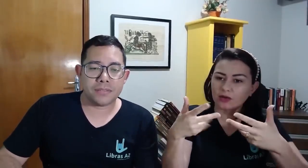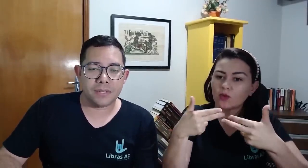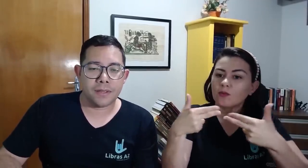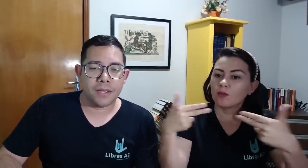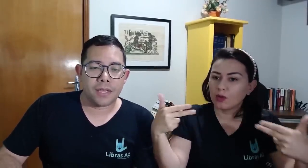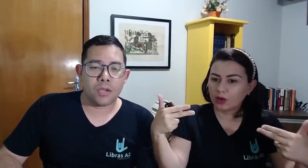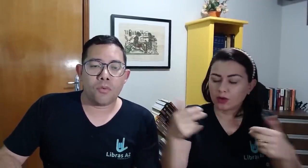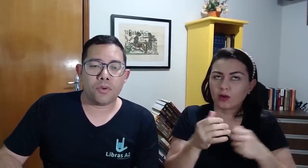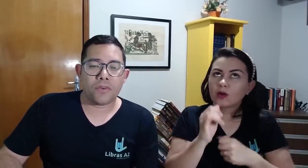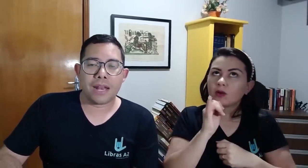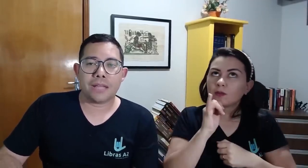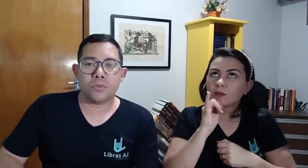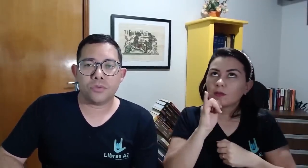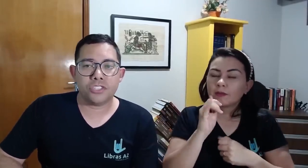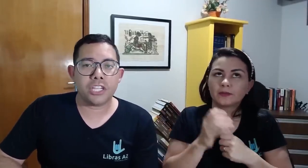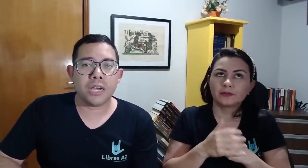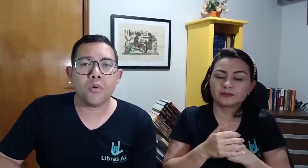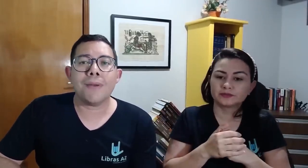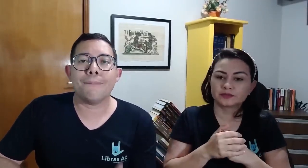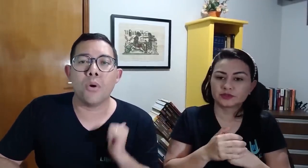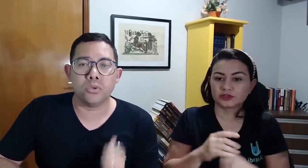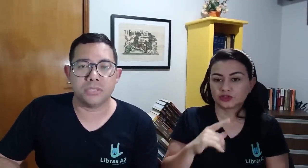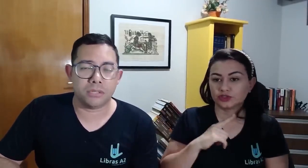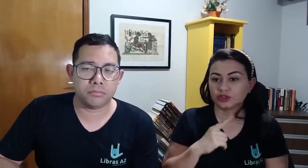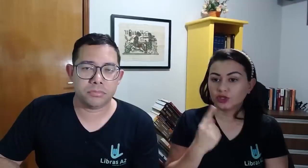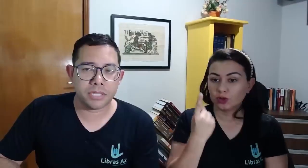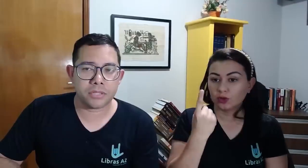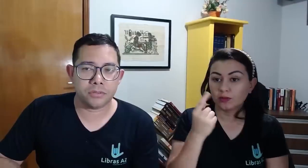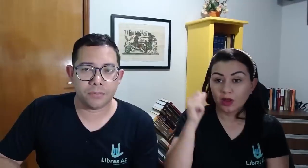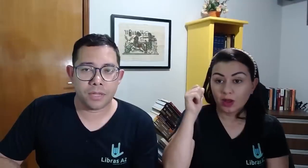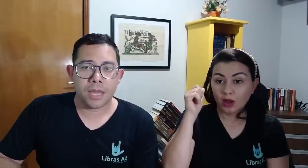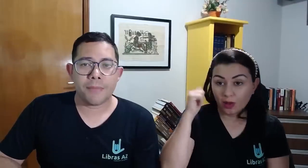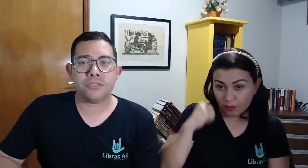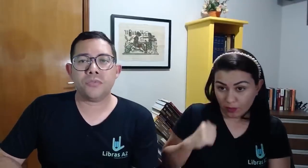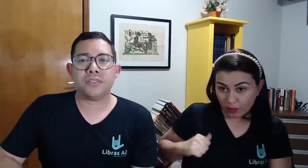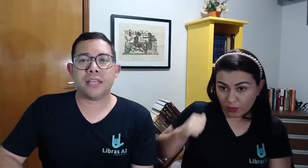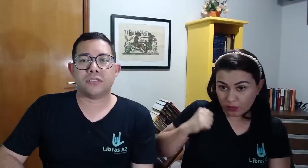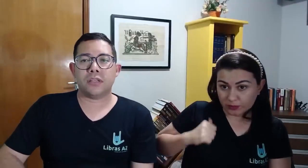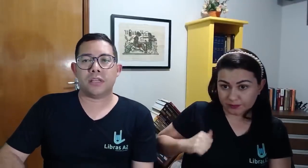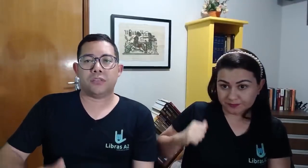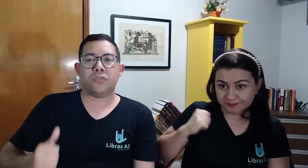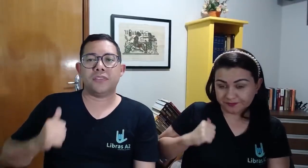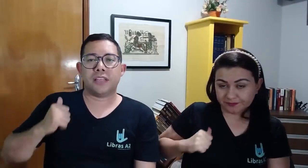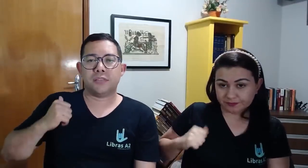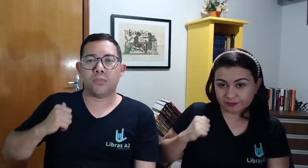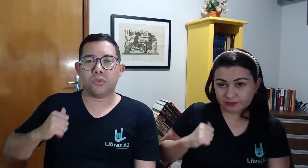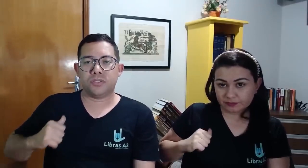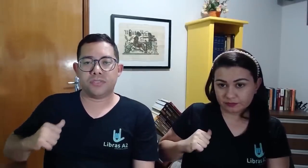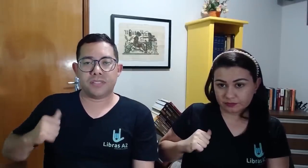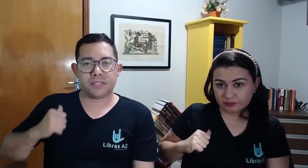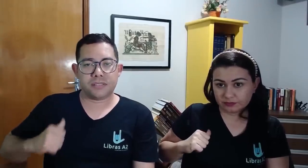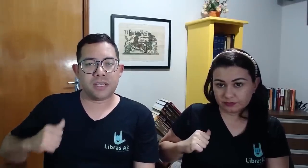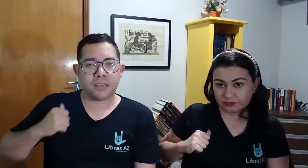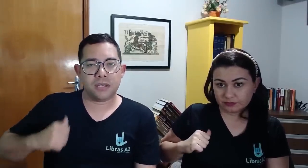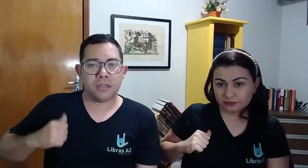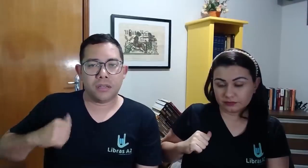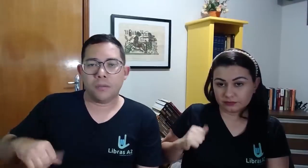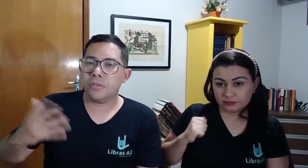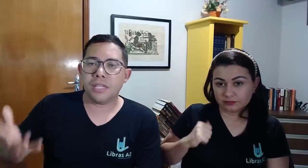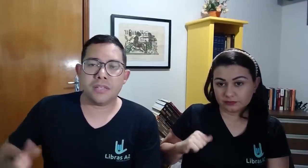assim, igual foi falado, tinha uma bolsa, certo? Mas se eu fizesse bolsa, fizesse assim, poderia ser